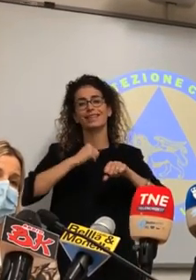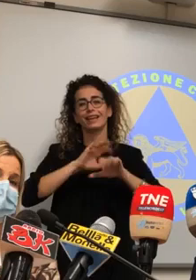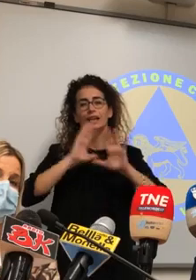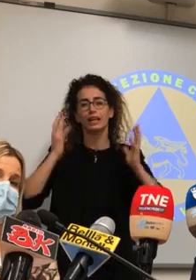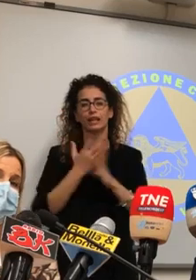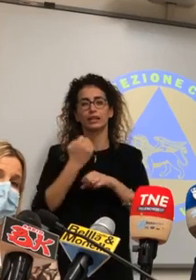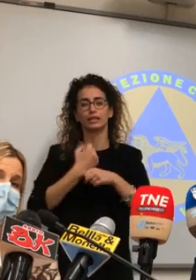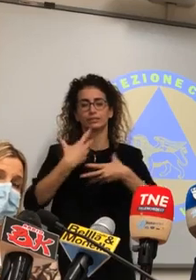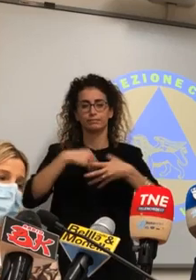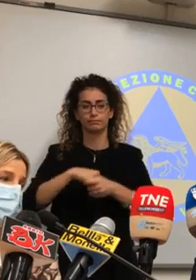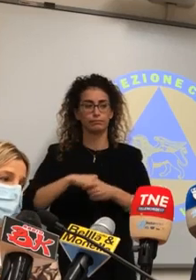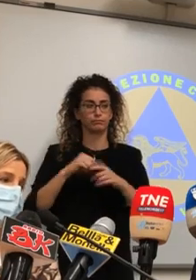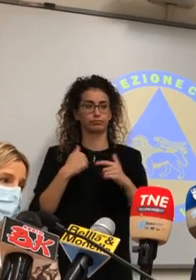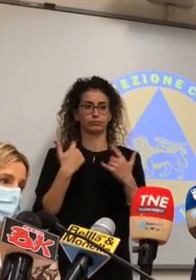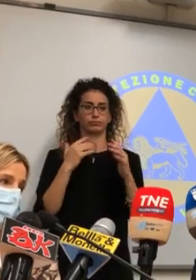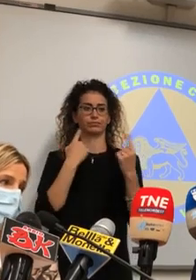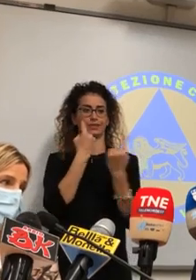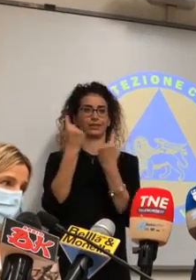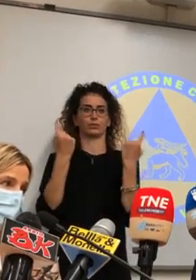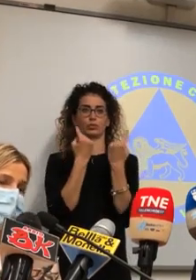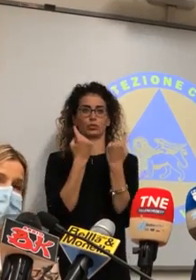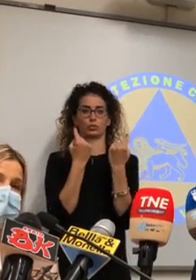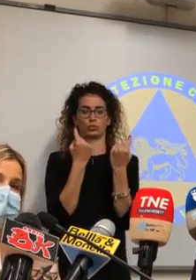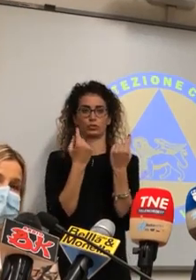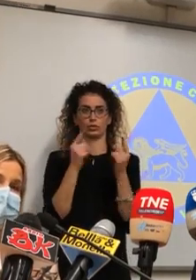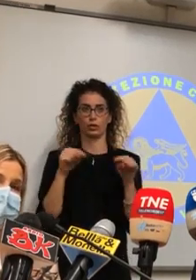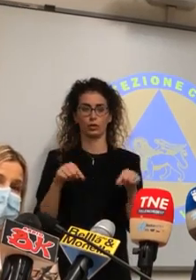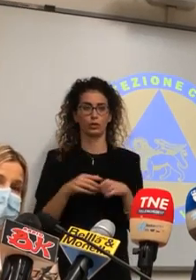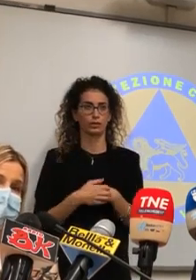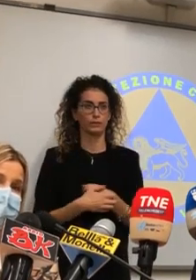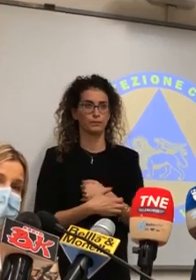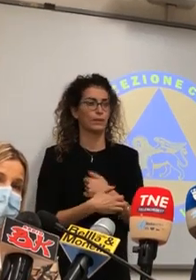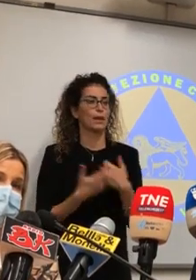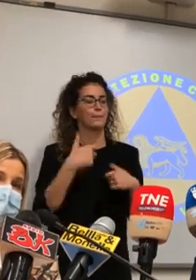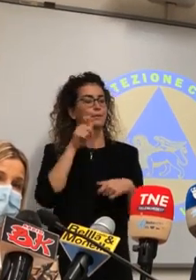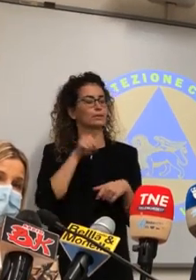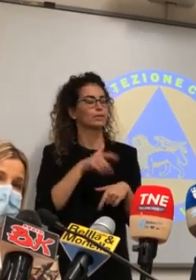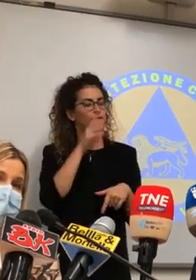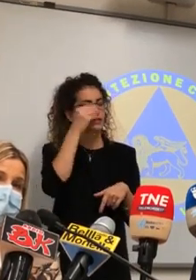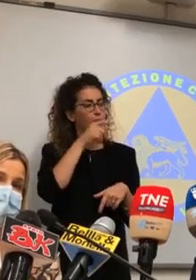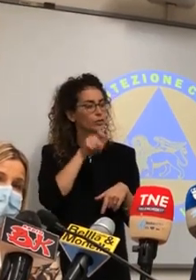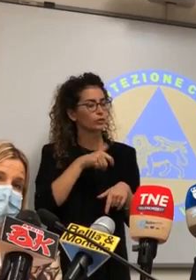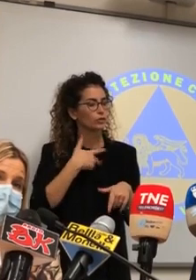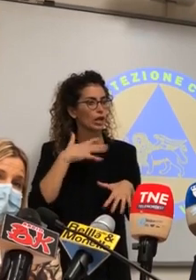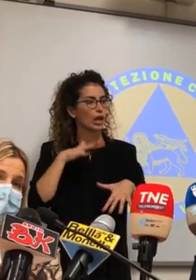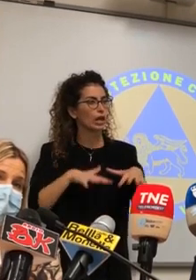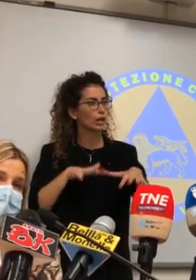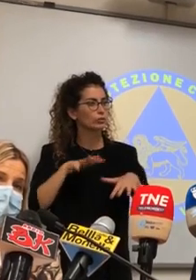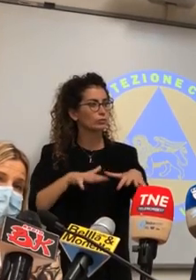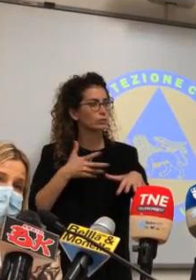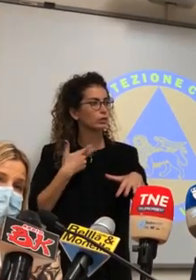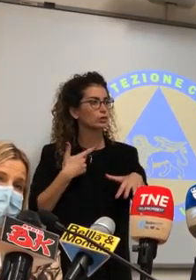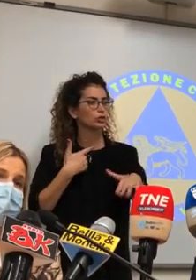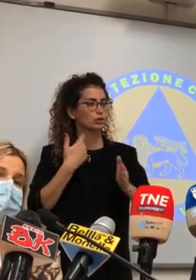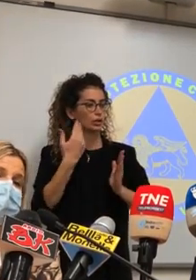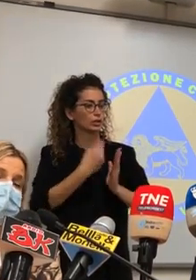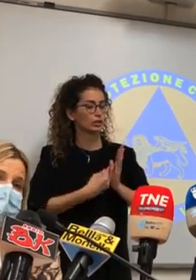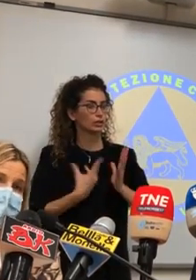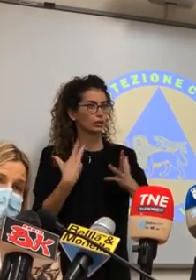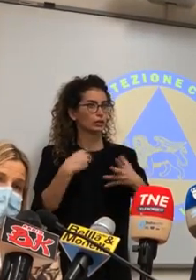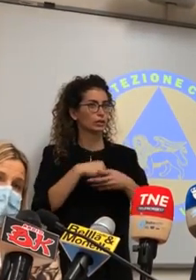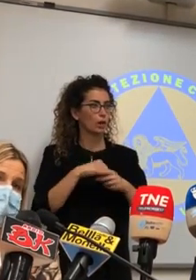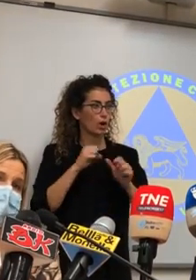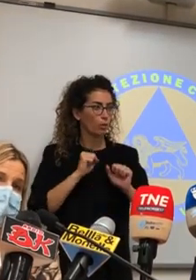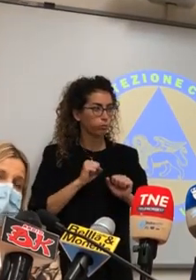è il panorama dell'offerta attuale. Se uno ha un dubbio comunque di avere, essere in questo elenco, certamente